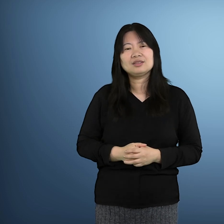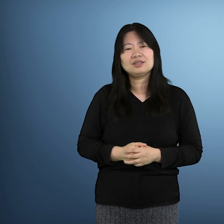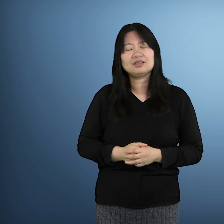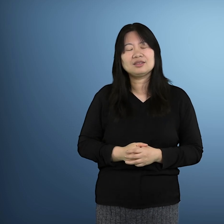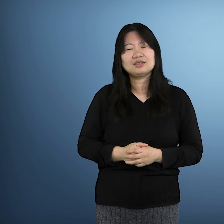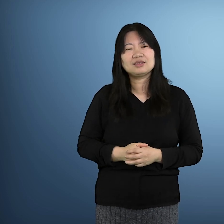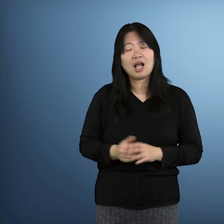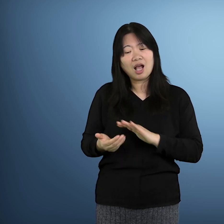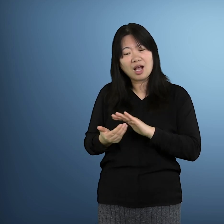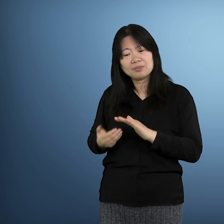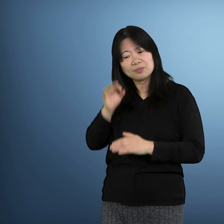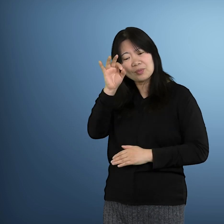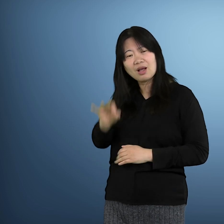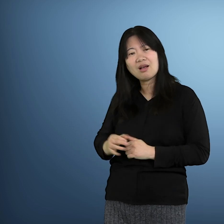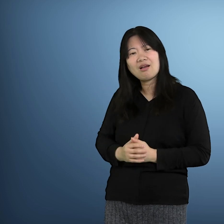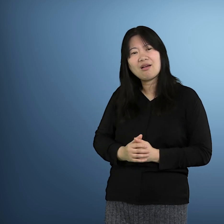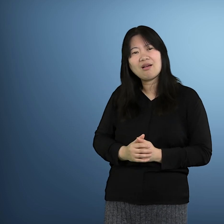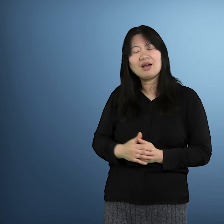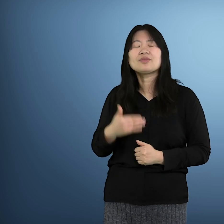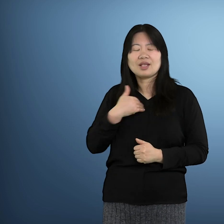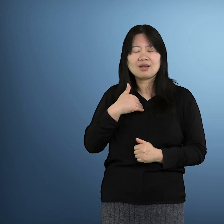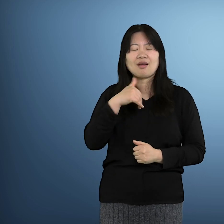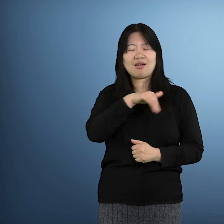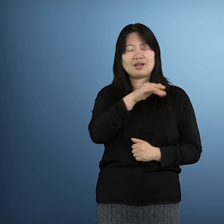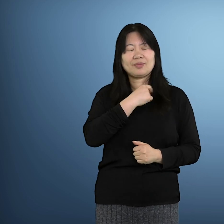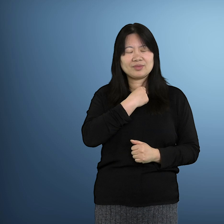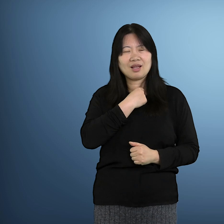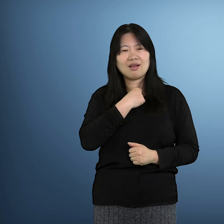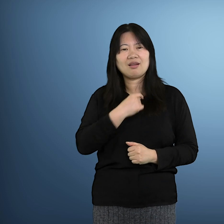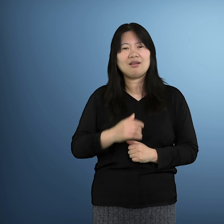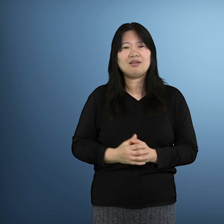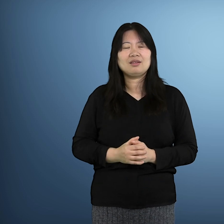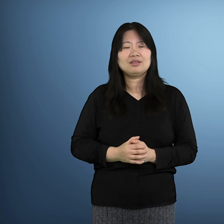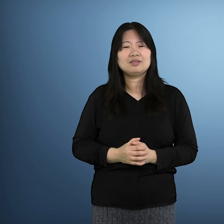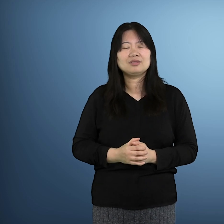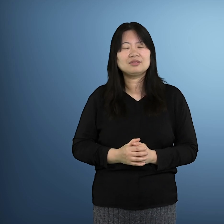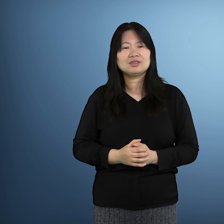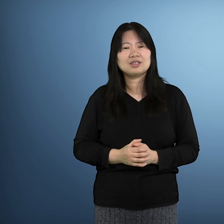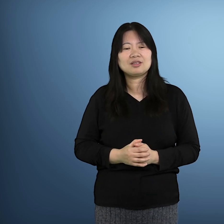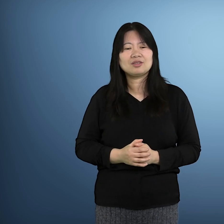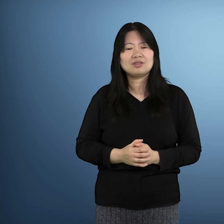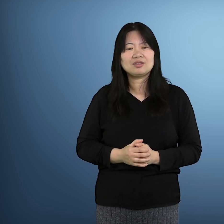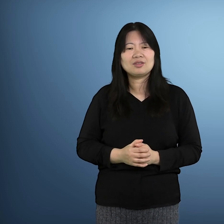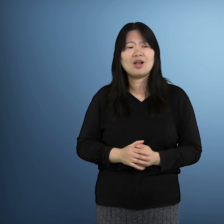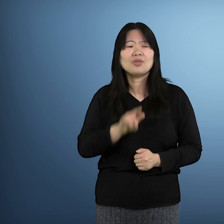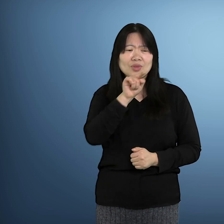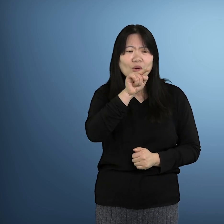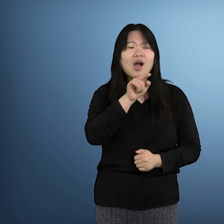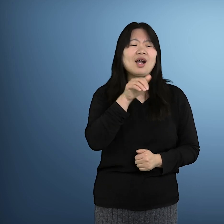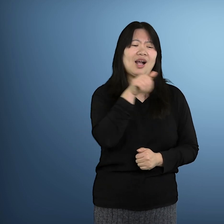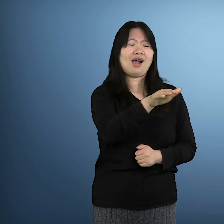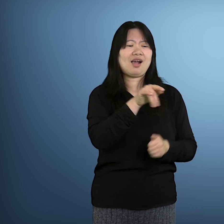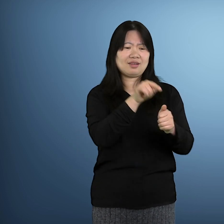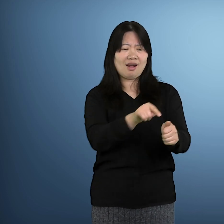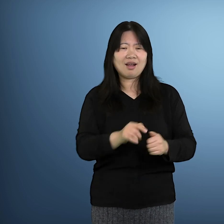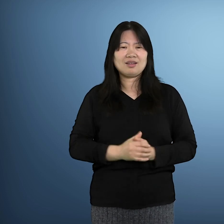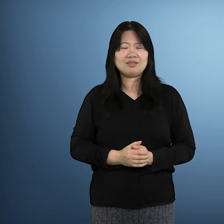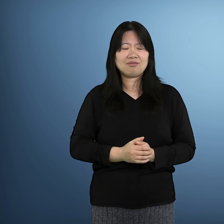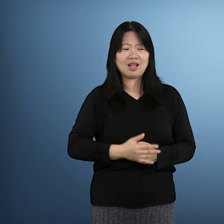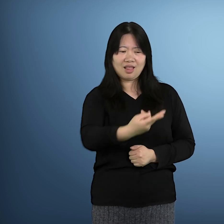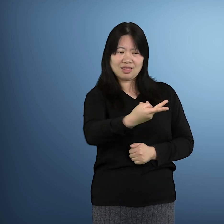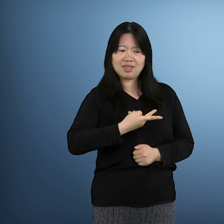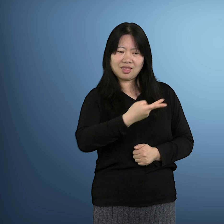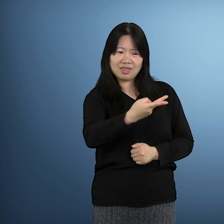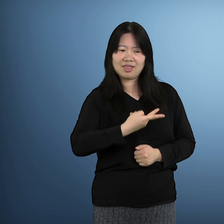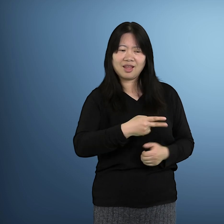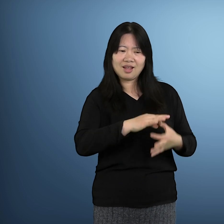근데 앞절에서는 내가 가겠다. 근데 네가 가라. 이 양자 사이의